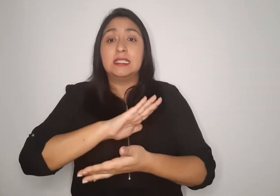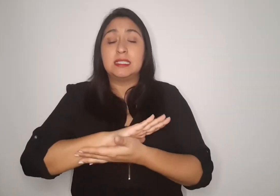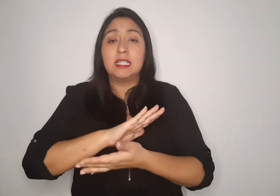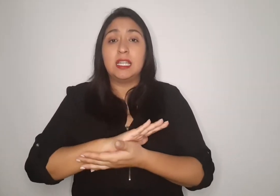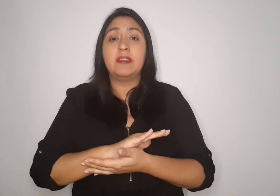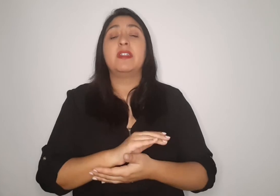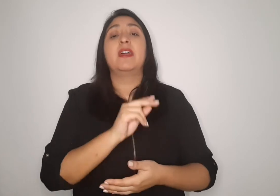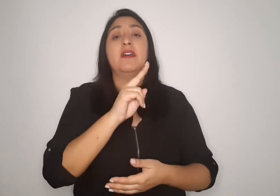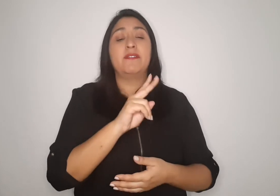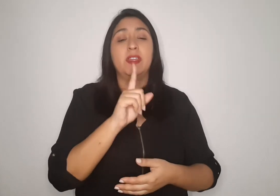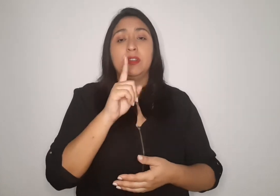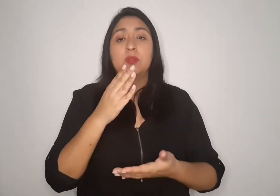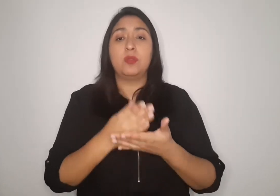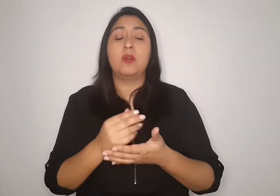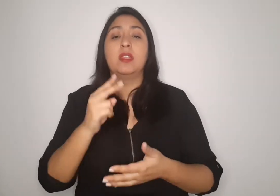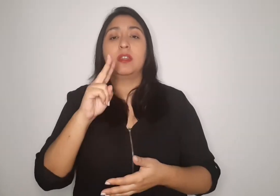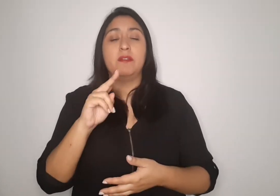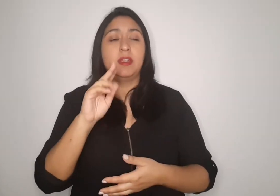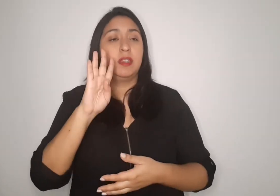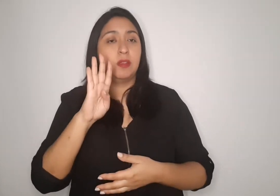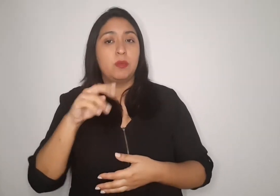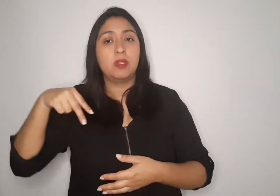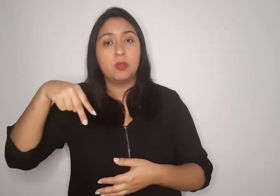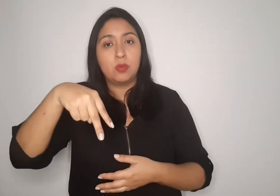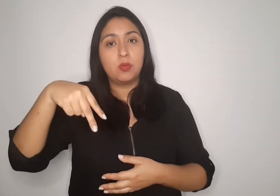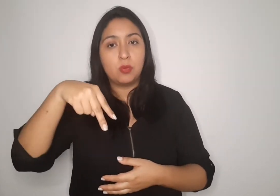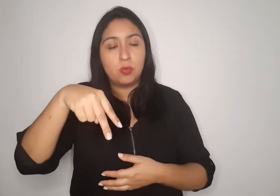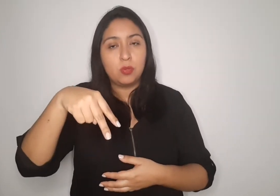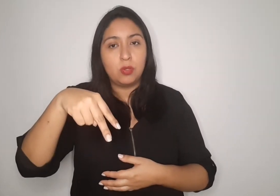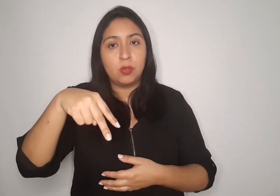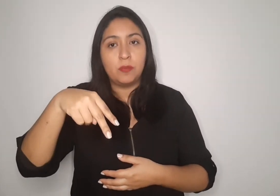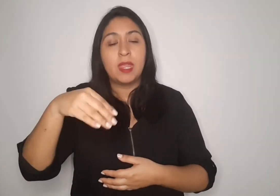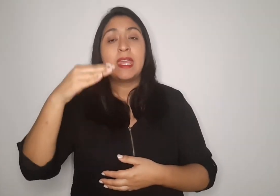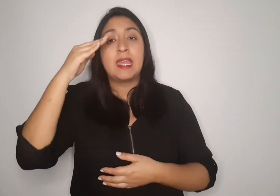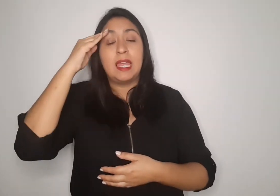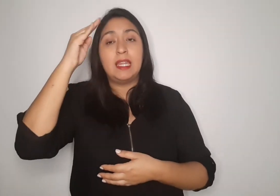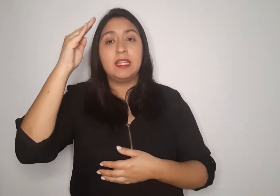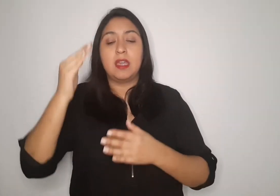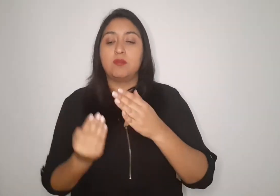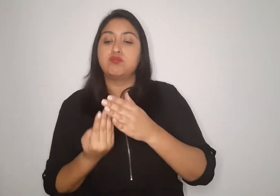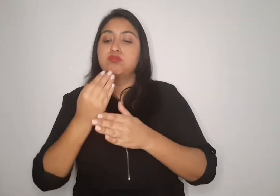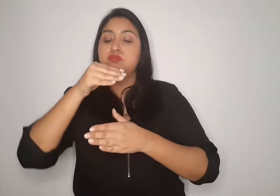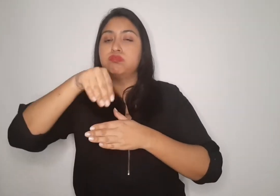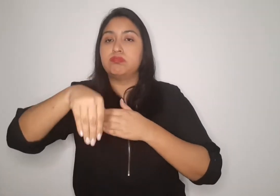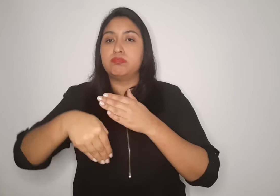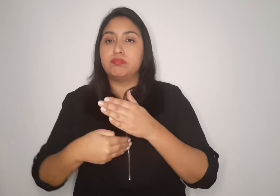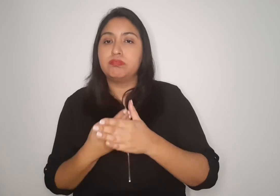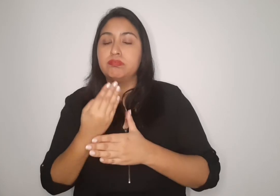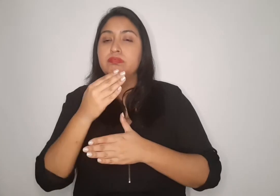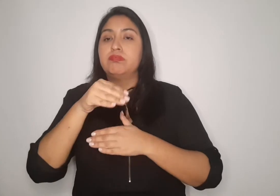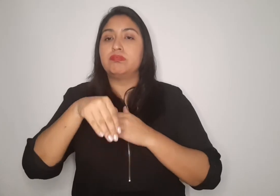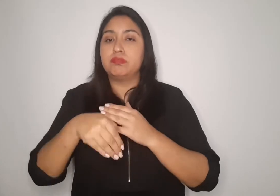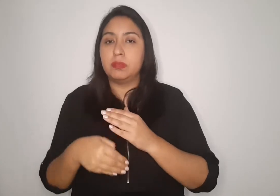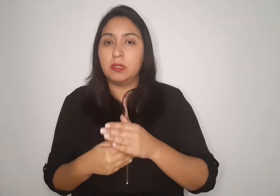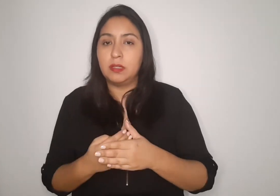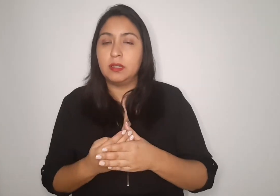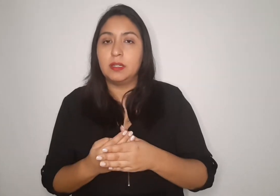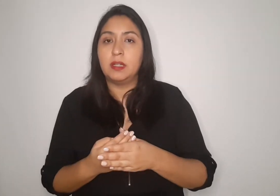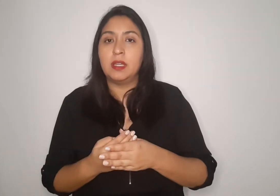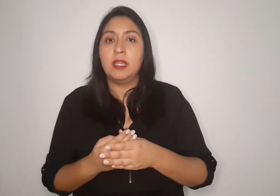más largo, donde viene ya el nuevo sol, donde viene el comienzo de los brotes de las cosechas, y en el brote de todo tipo,